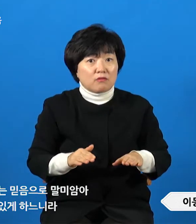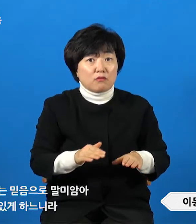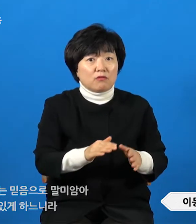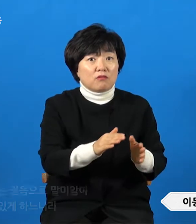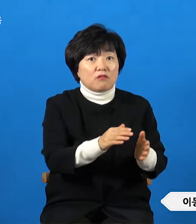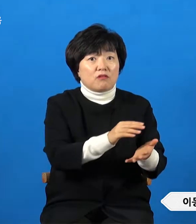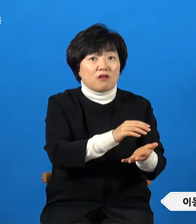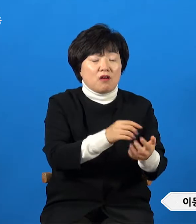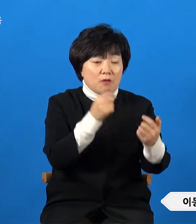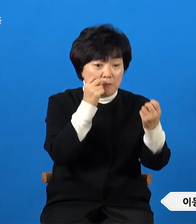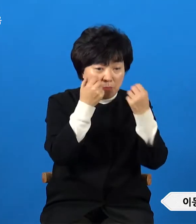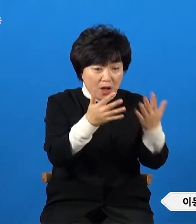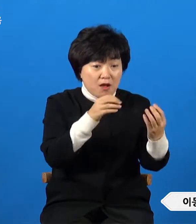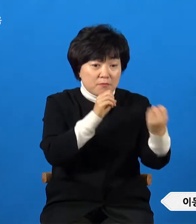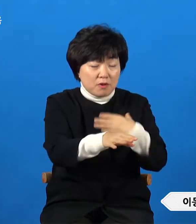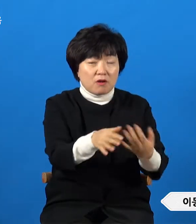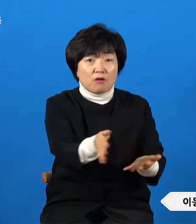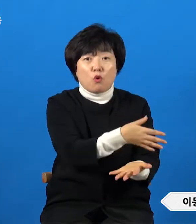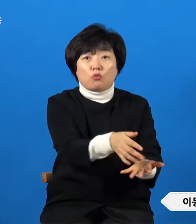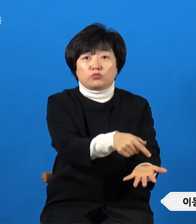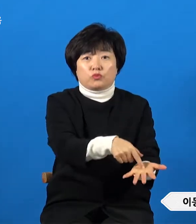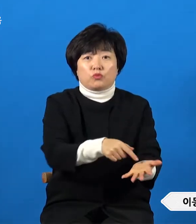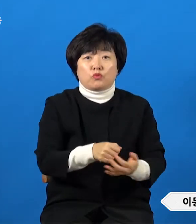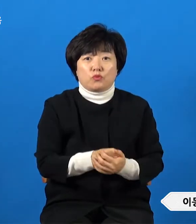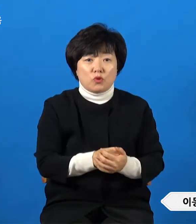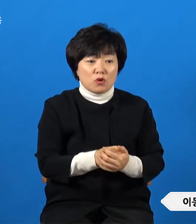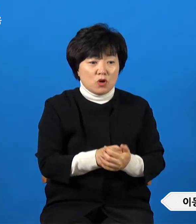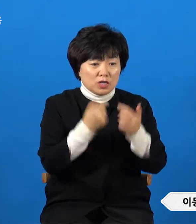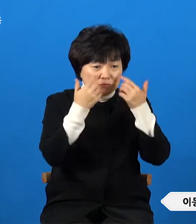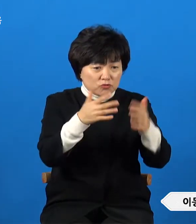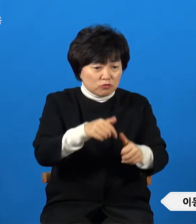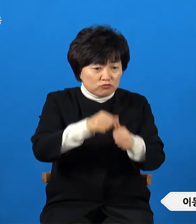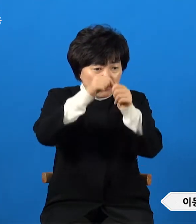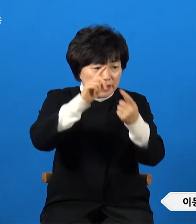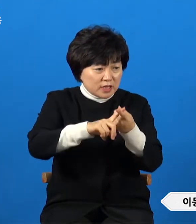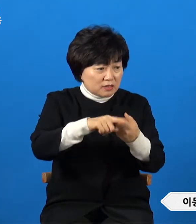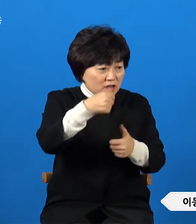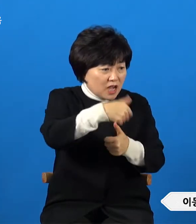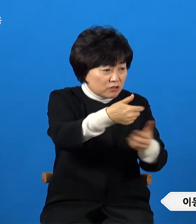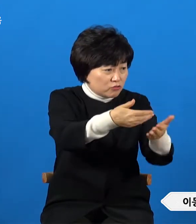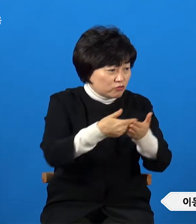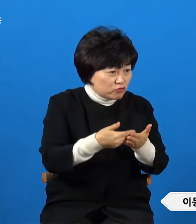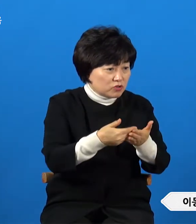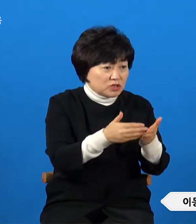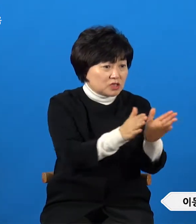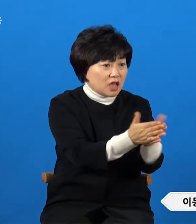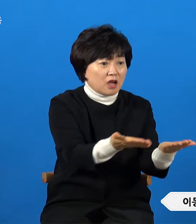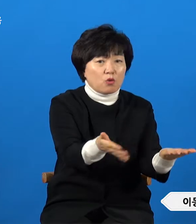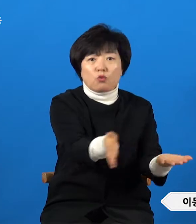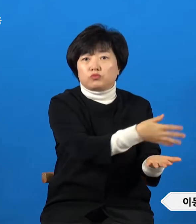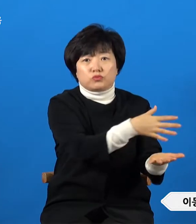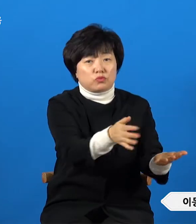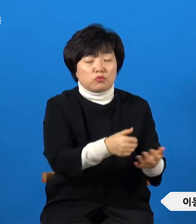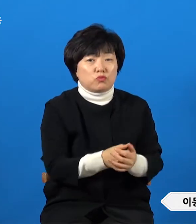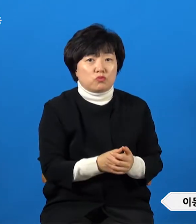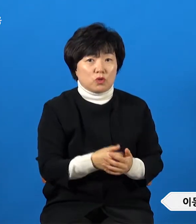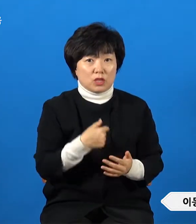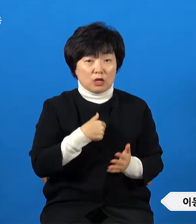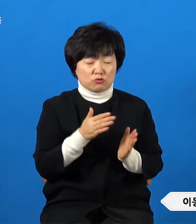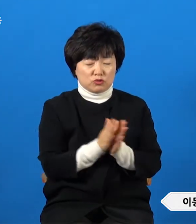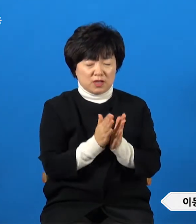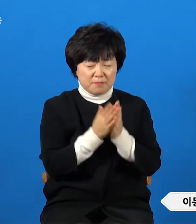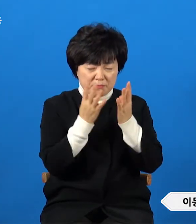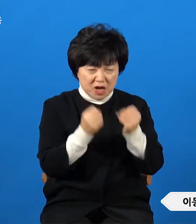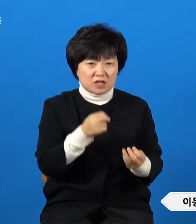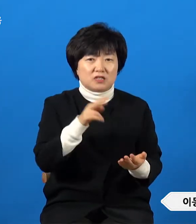죄로부터의 구원의 길을 집중적으로 가르치는 책을 보신 일이 있습니까? 저도 책을 꽤 본 사람이에요.